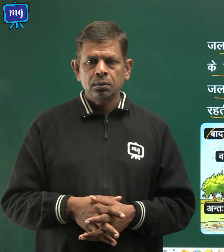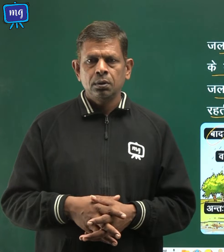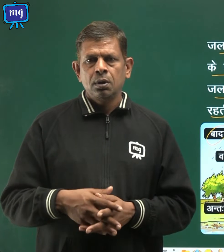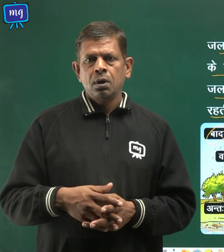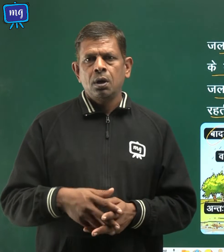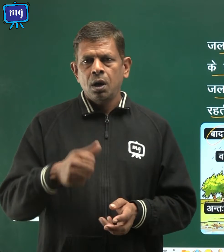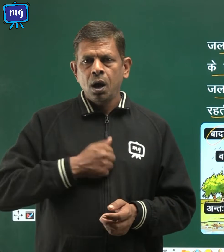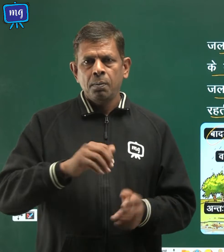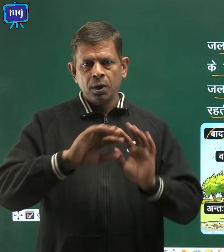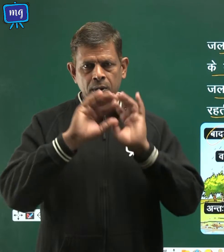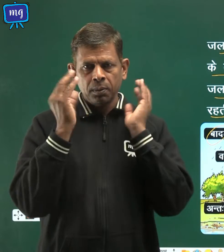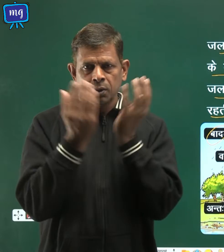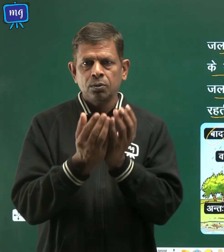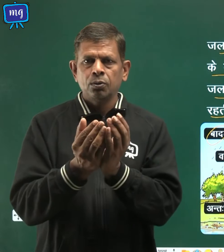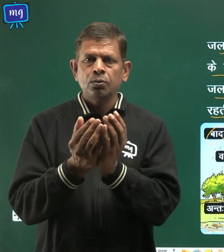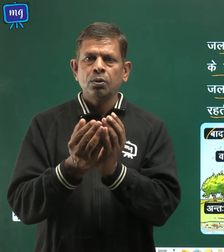हमारी पृथ्वी पर